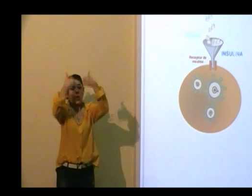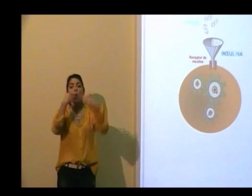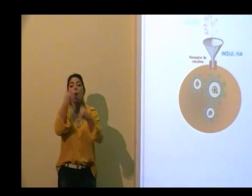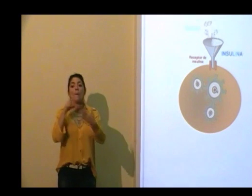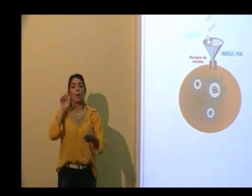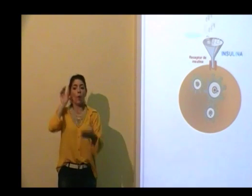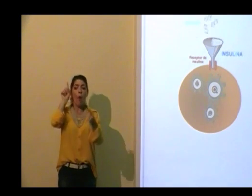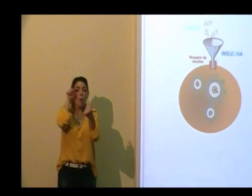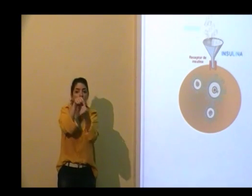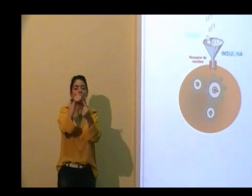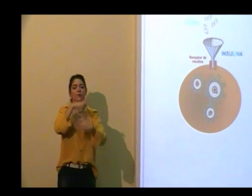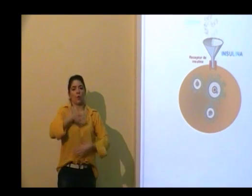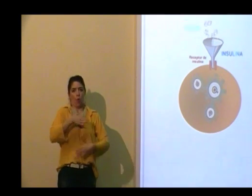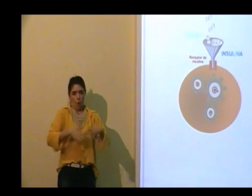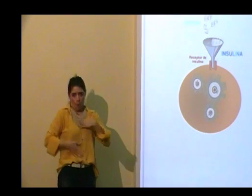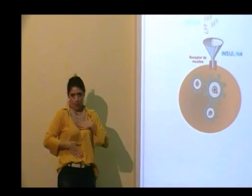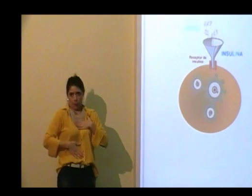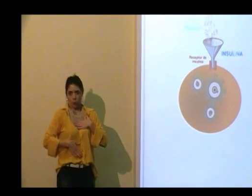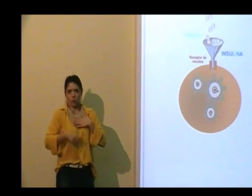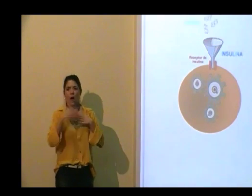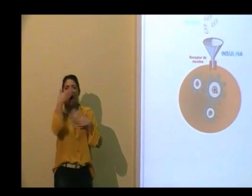consome energia de forma diferente.